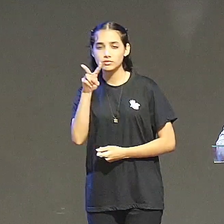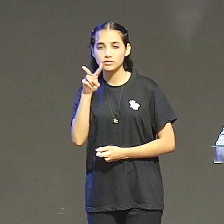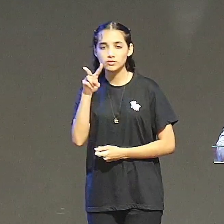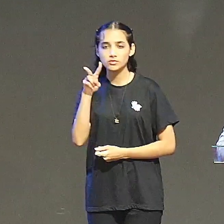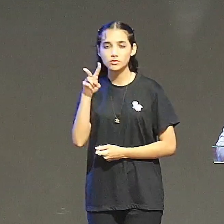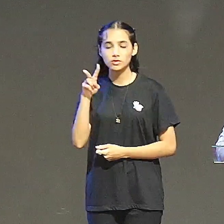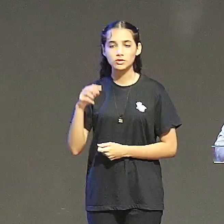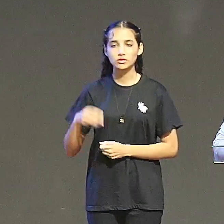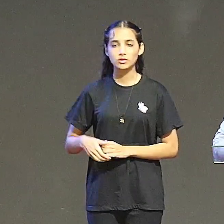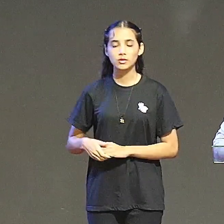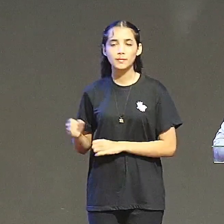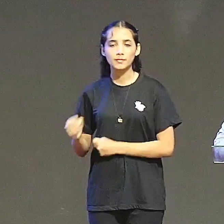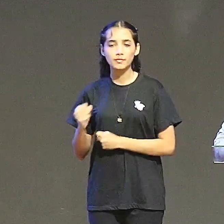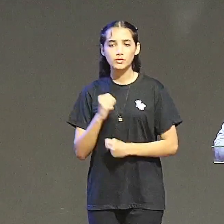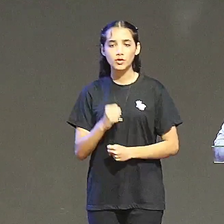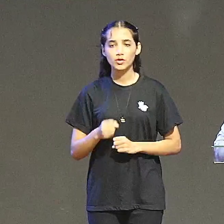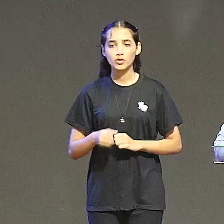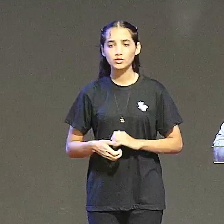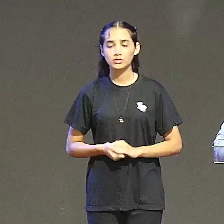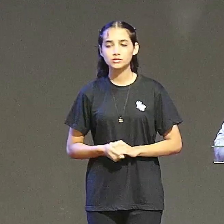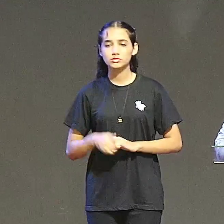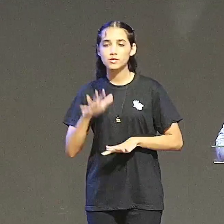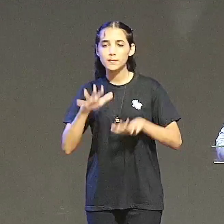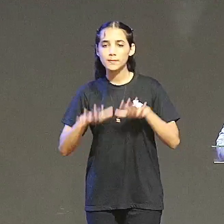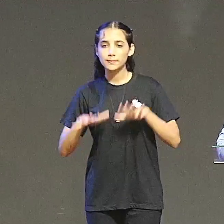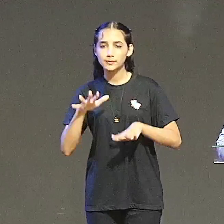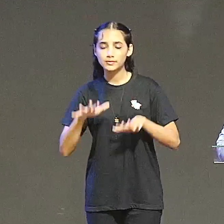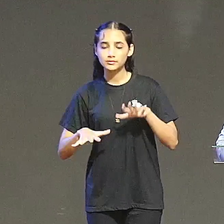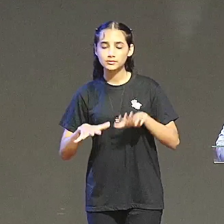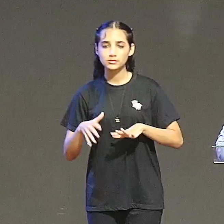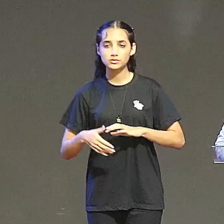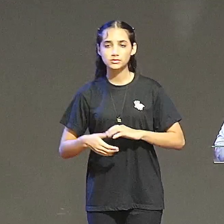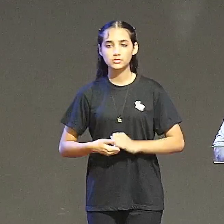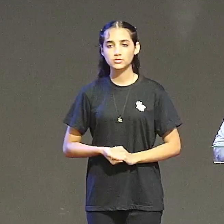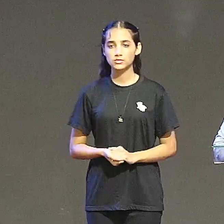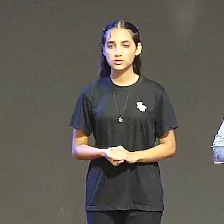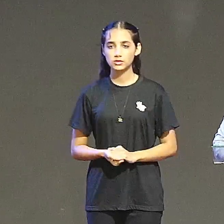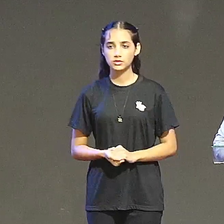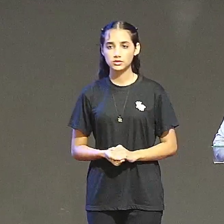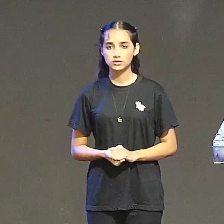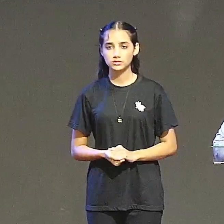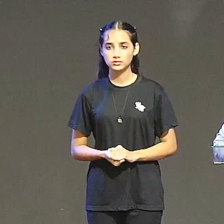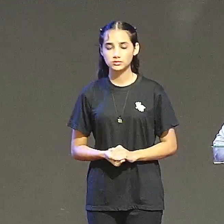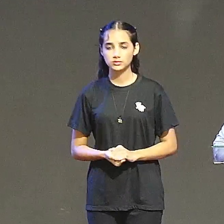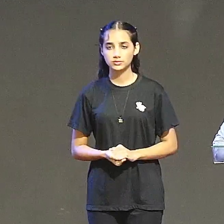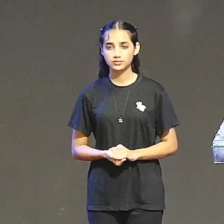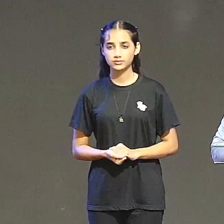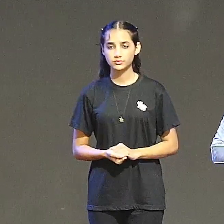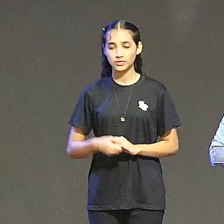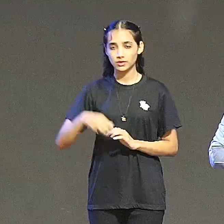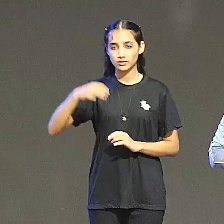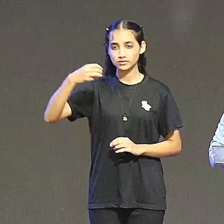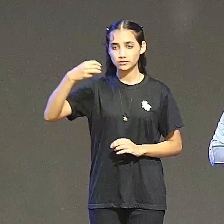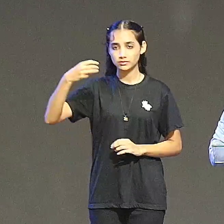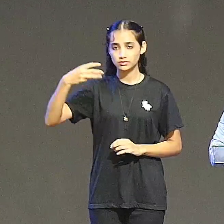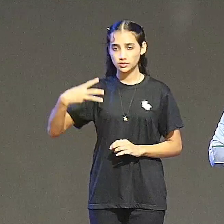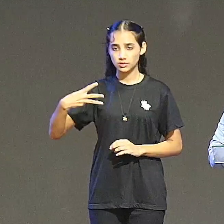planeta Terra estima-se que nós temos até agora 3S trilhões